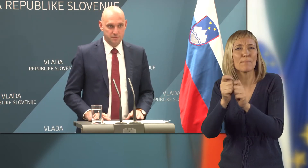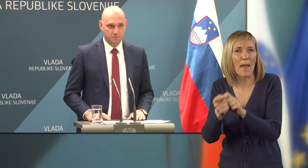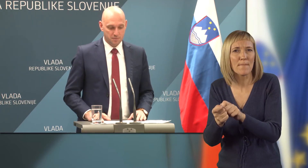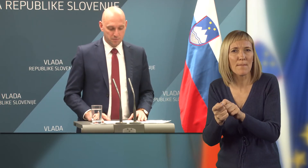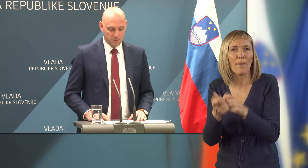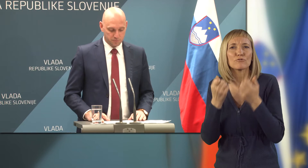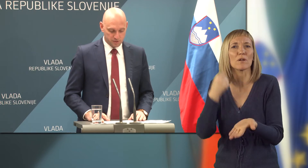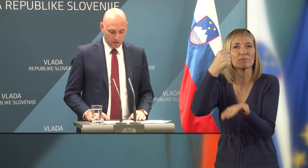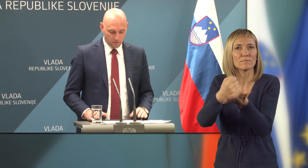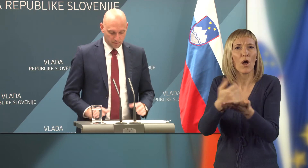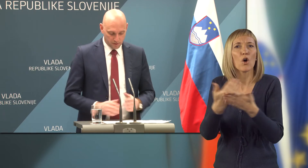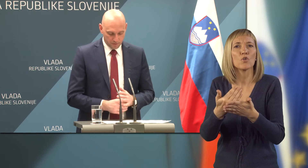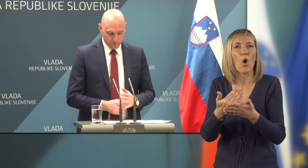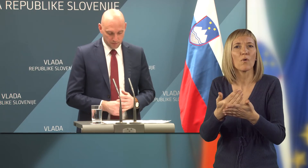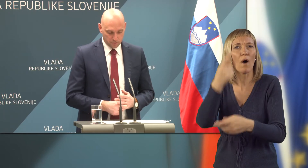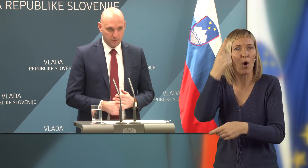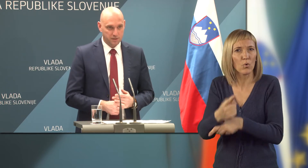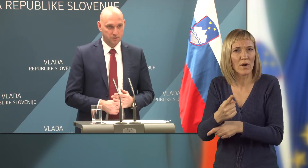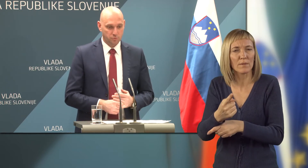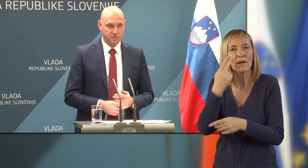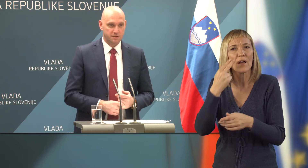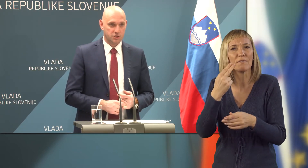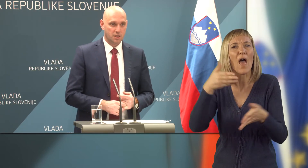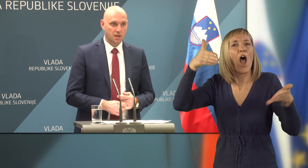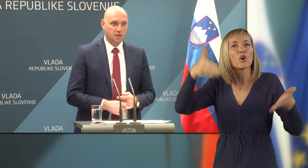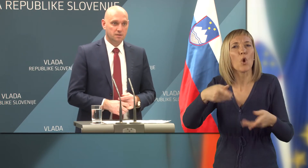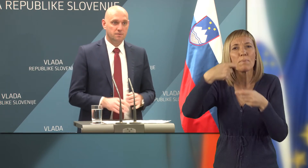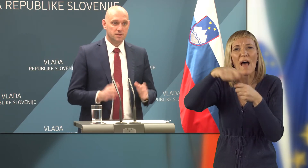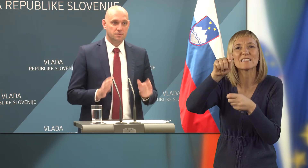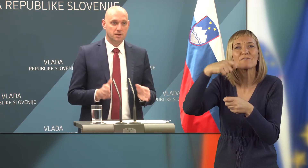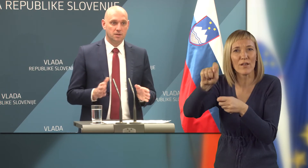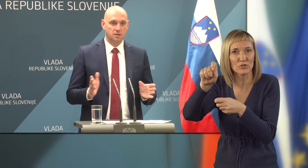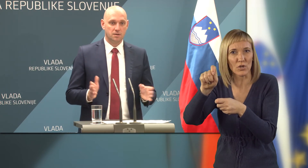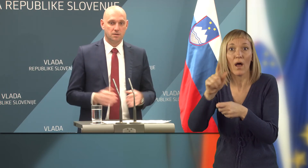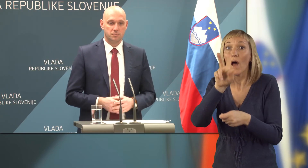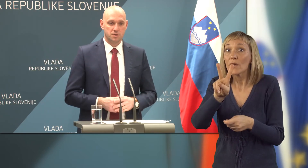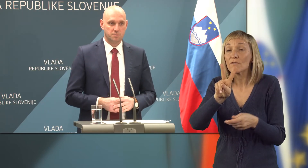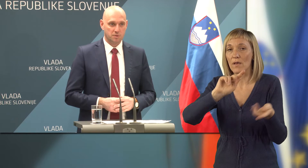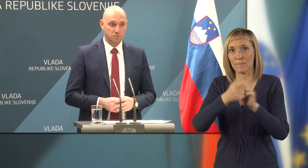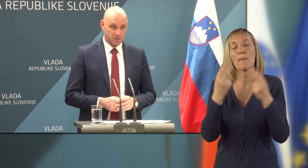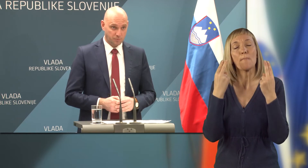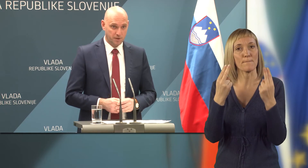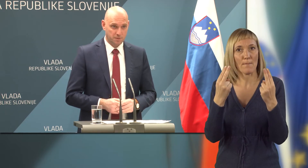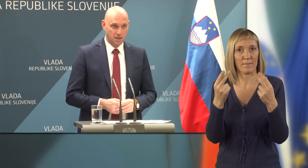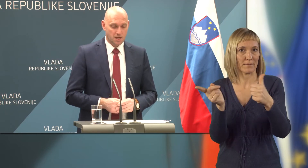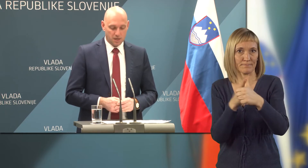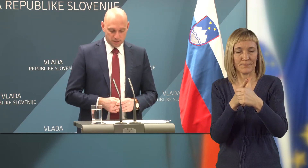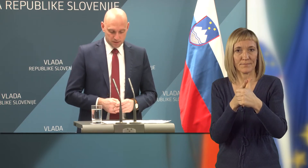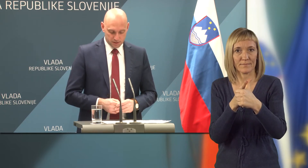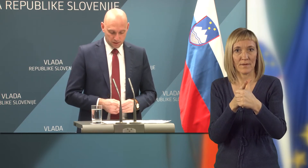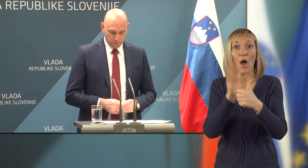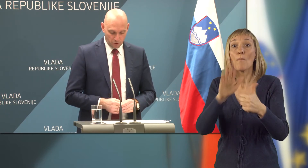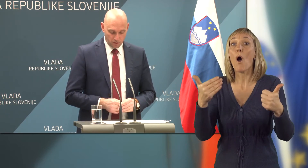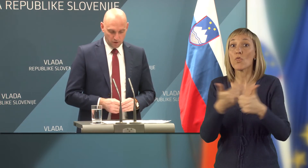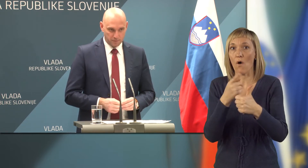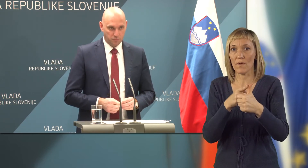Samo 2 spremembi bi izpostavil v novi uredbi o odpadnih nagrobnih svečah. 2 stvari, ki jih spreminjamo, sta pomembni. In